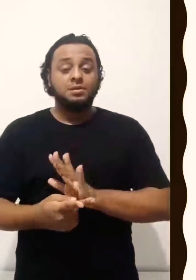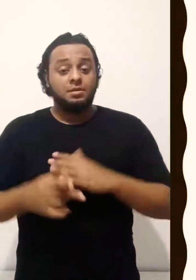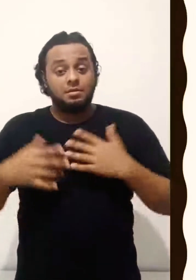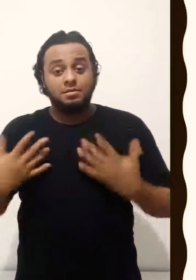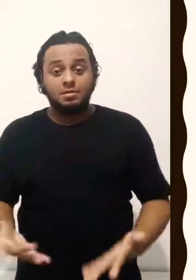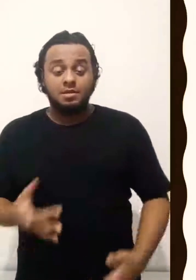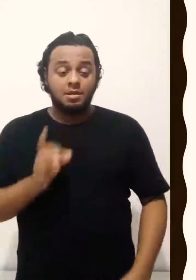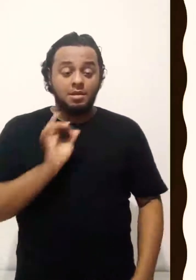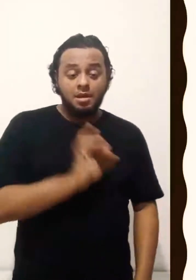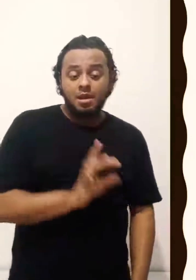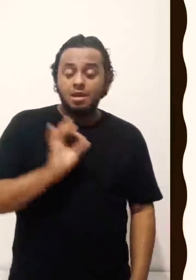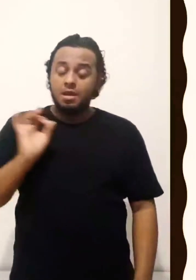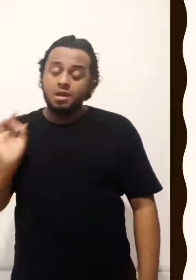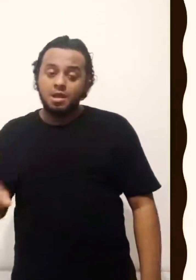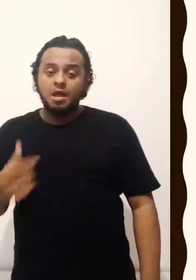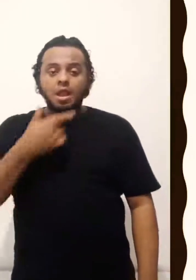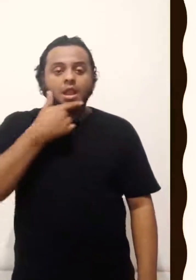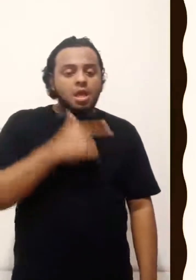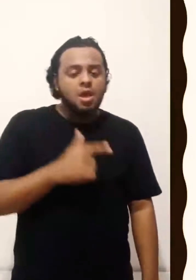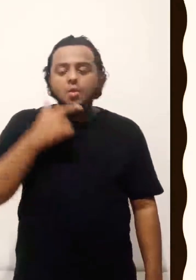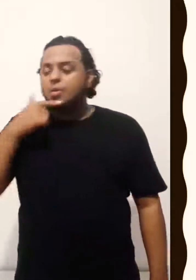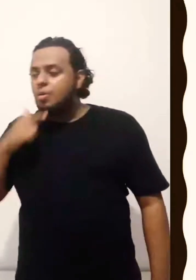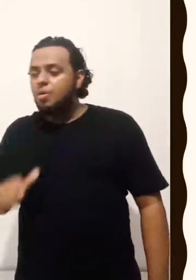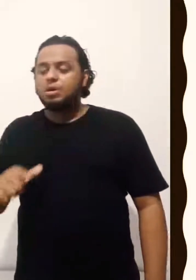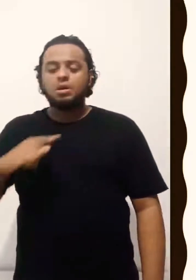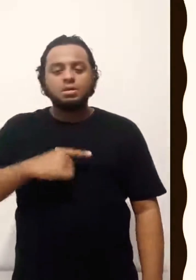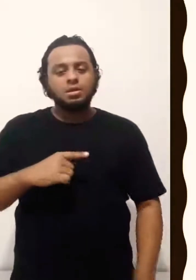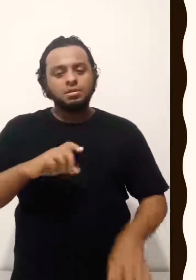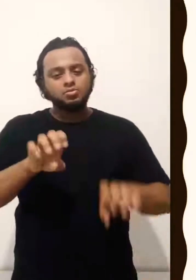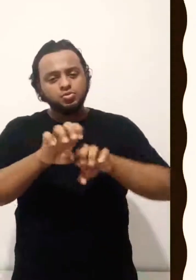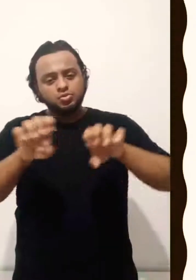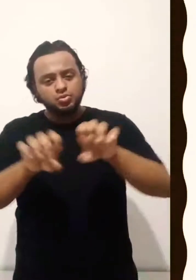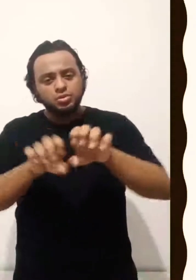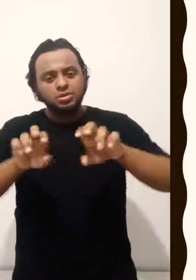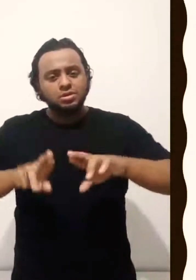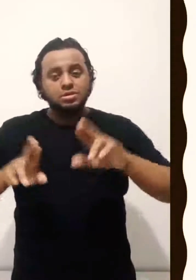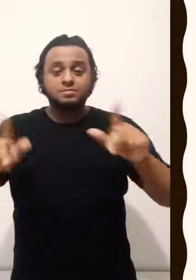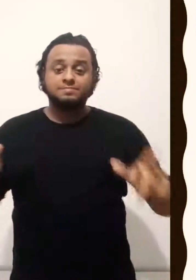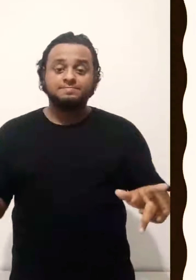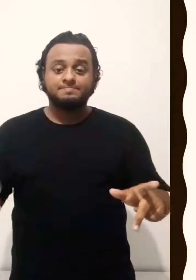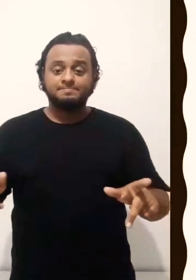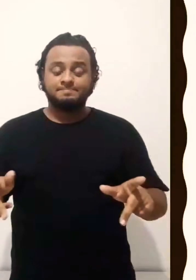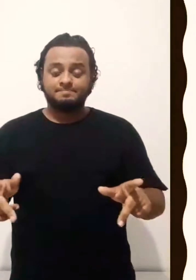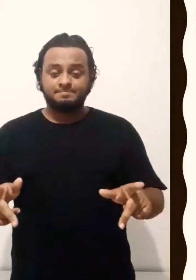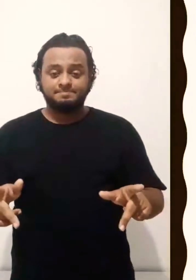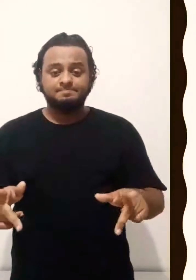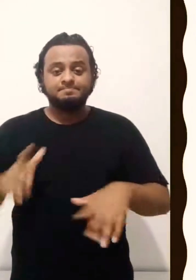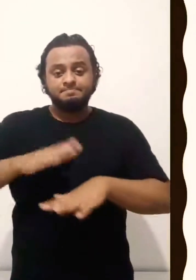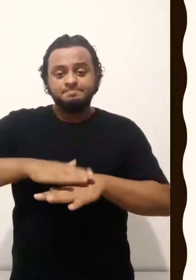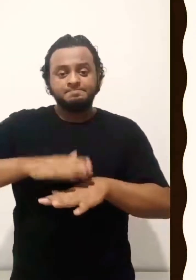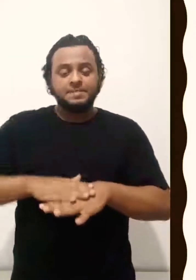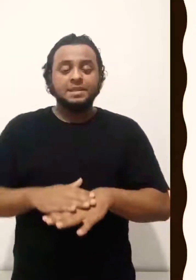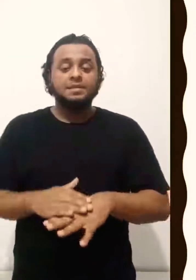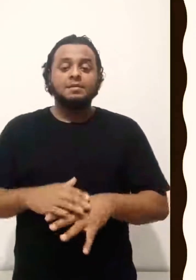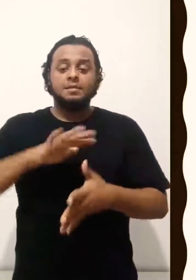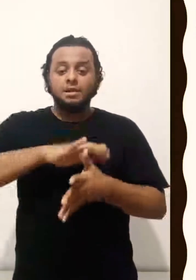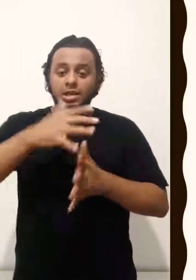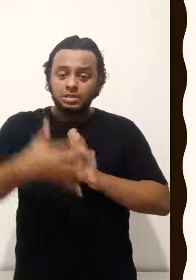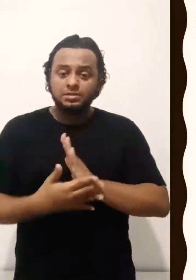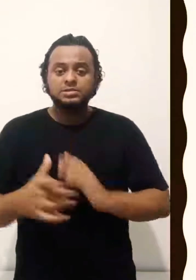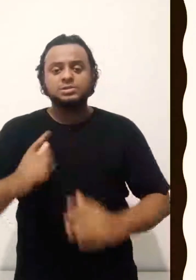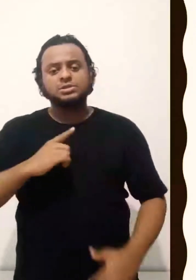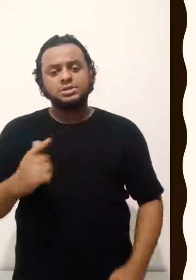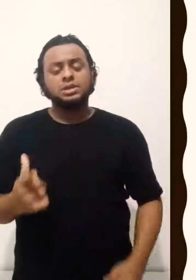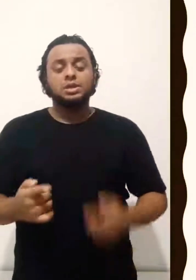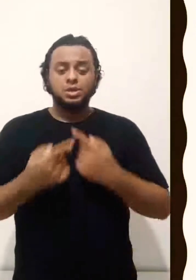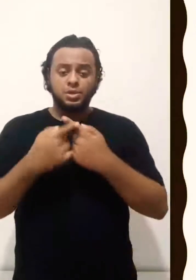Então, cada língua possui uma estrutura diferente e autônoma. A Libras ela possui a sua gramática própria, né?